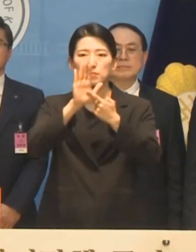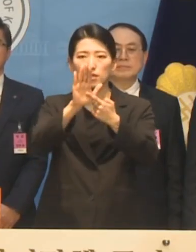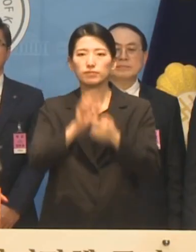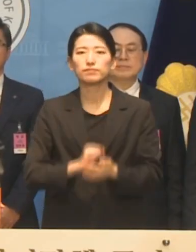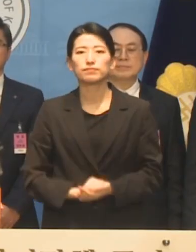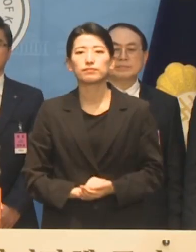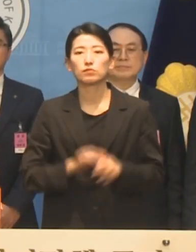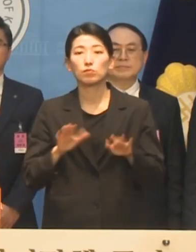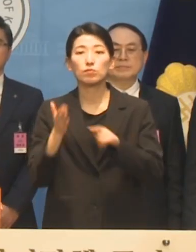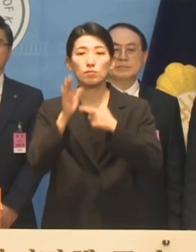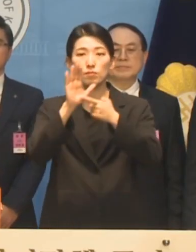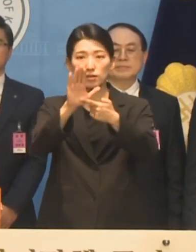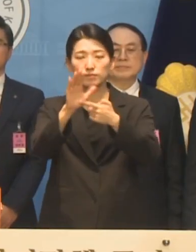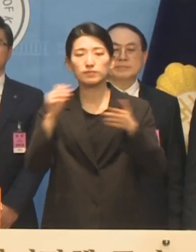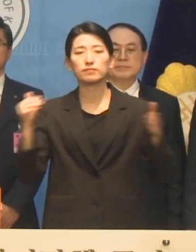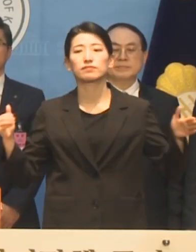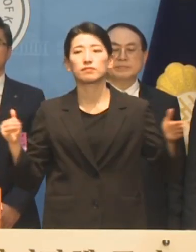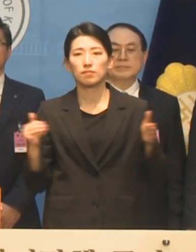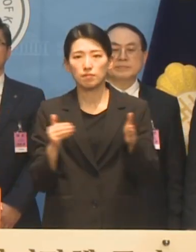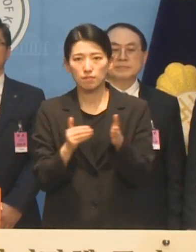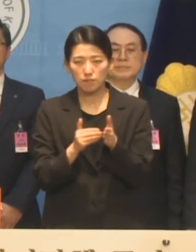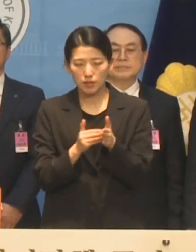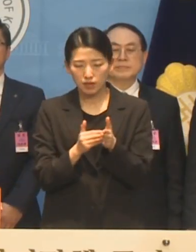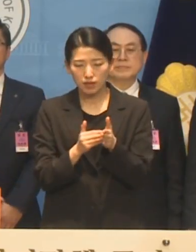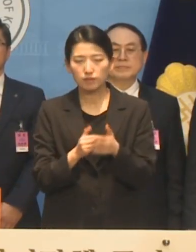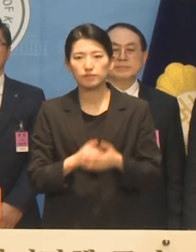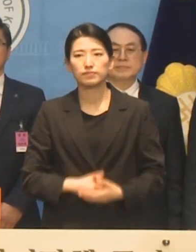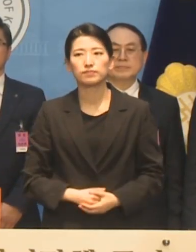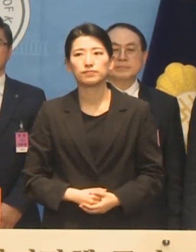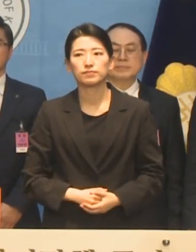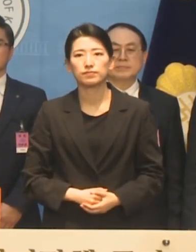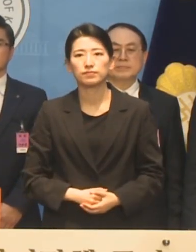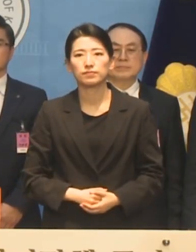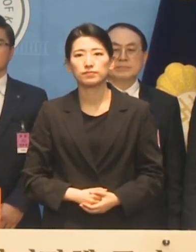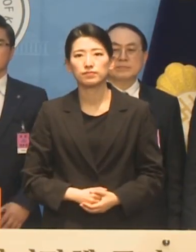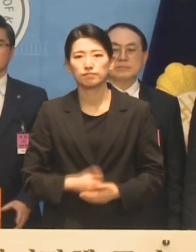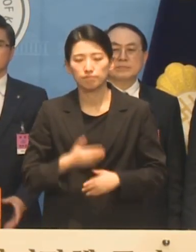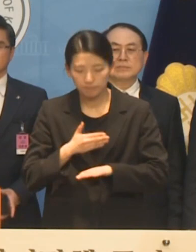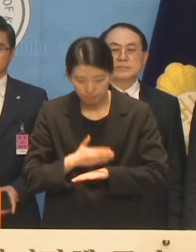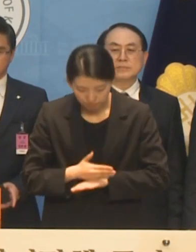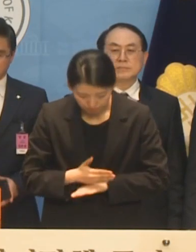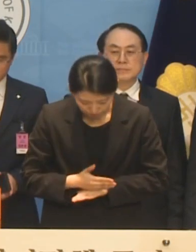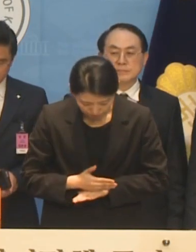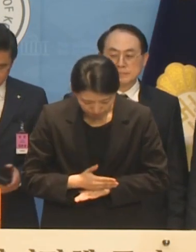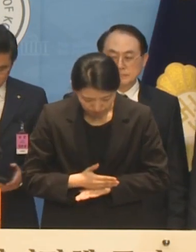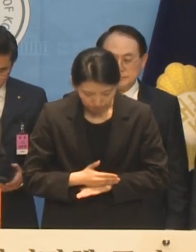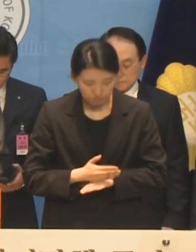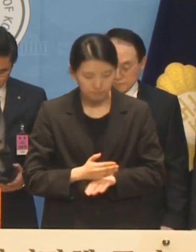이상으로 시국사는 성명서를 마치도록 하겠습니다. 감사합니다.